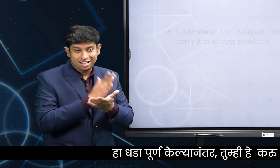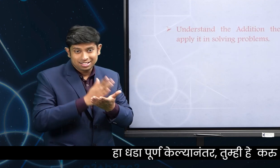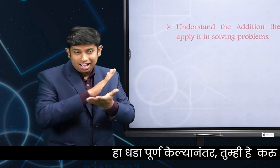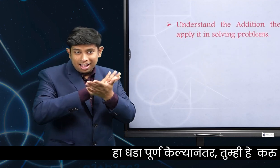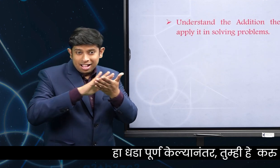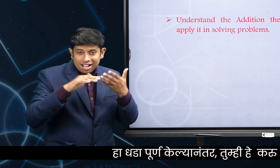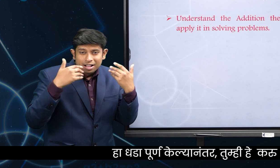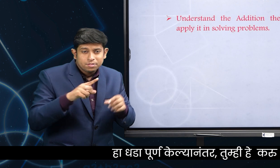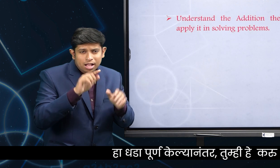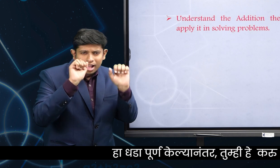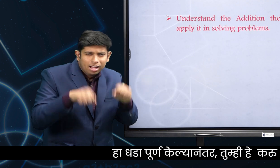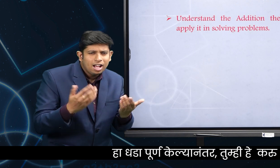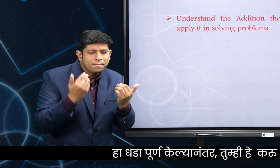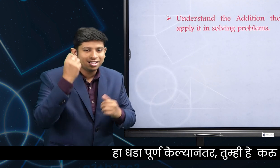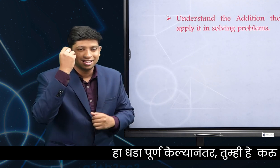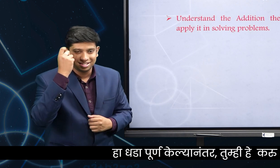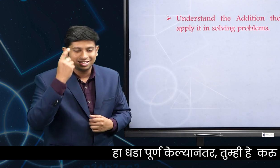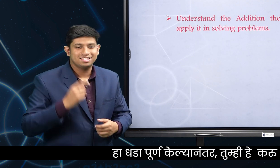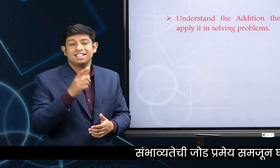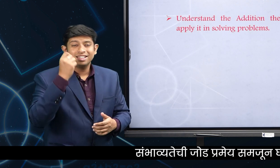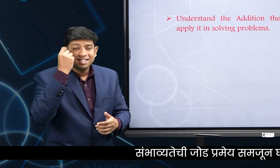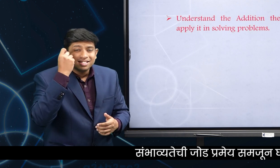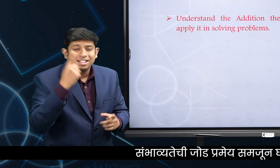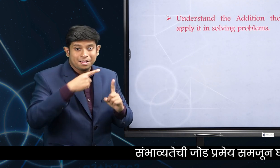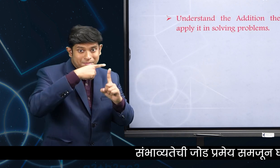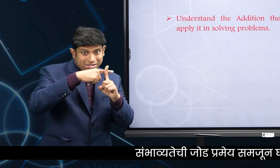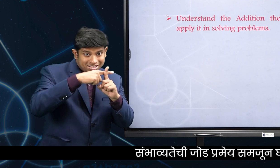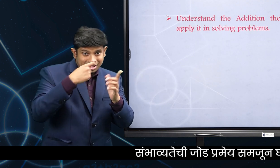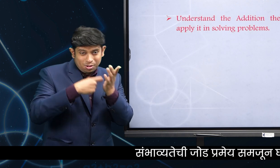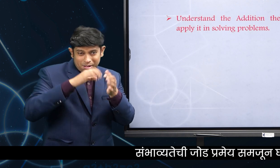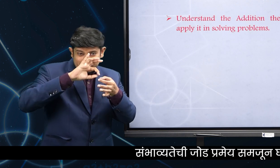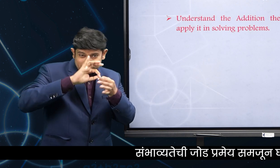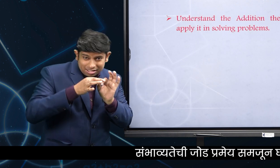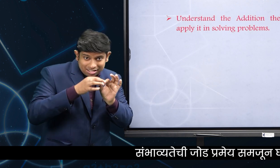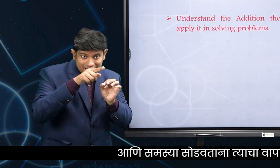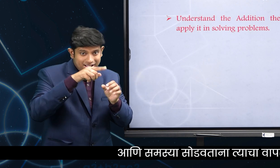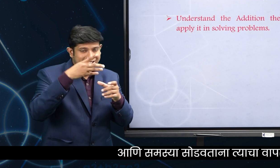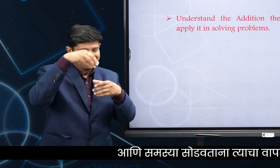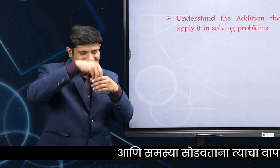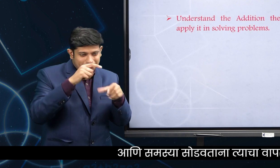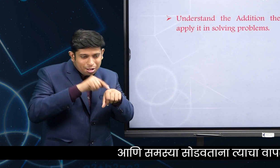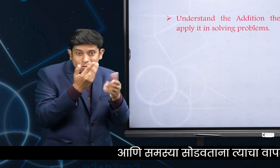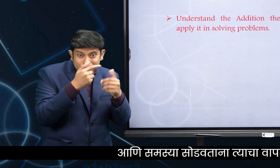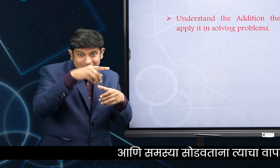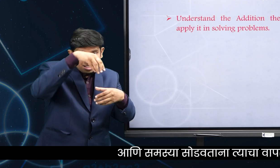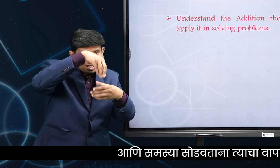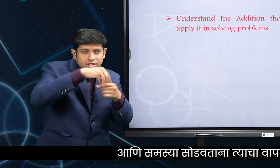पूर्ण केल्यानंतर तुम्ही हे करू शकाल. संभाव्यतेची जोड प्रमेय समजून घ्या आणि समस्या सोडवताना त्याचा